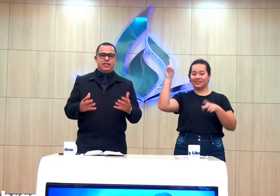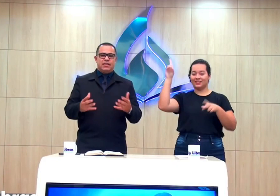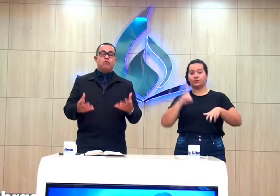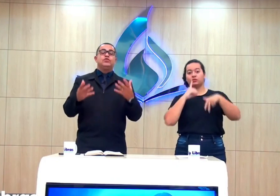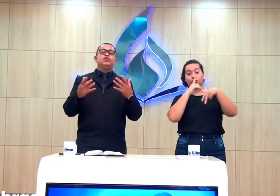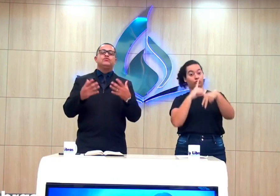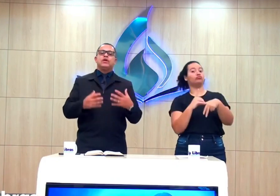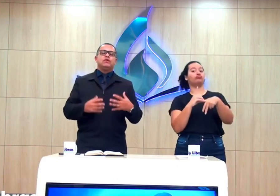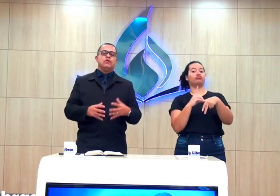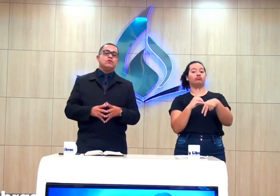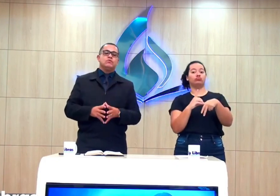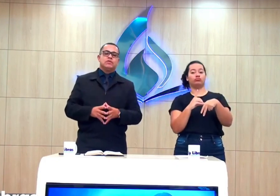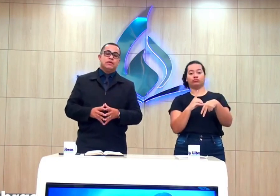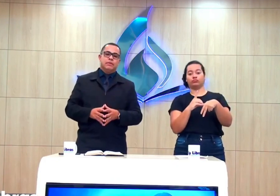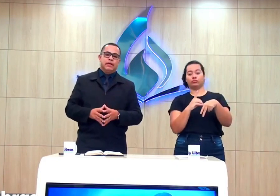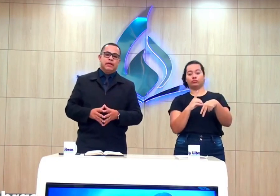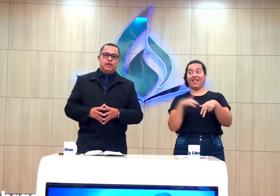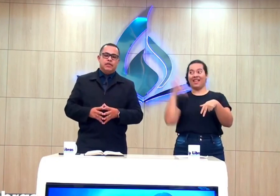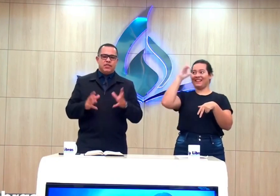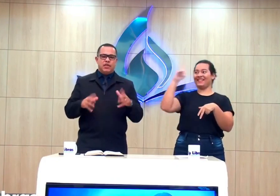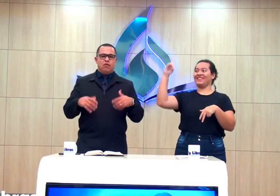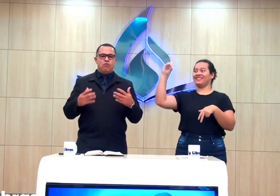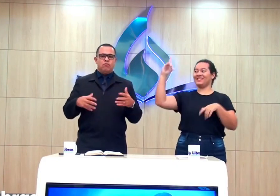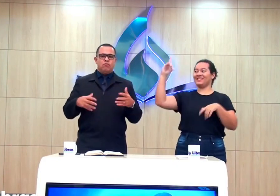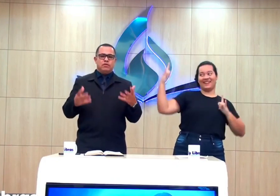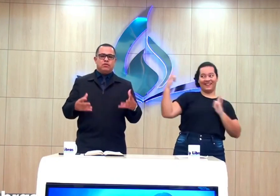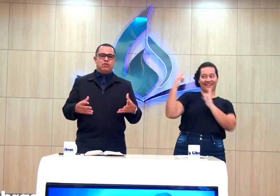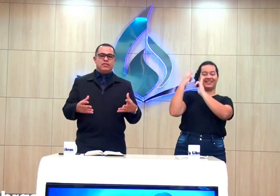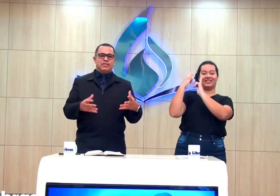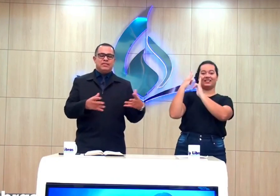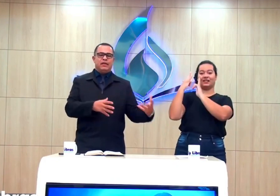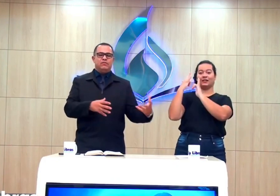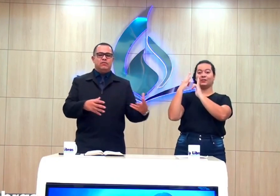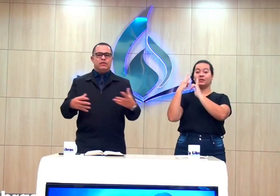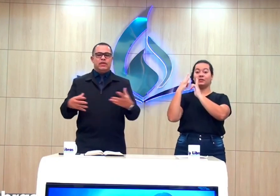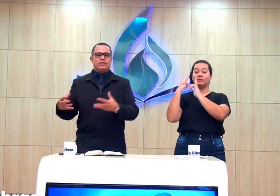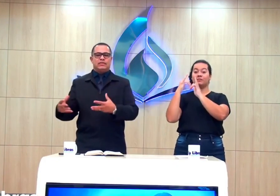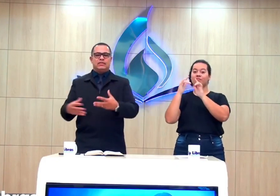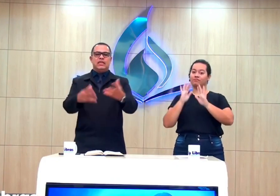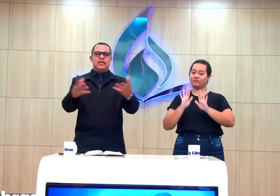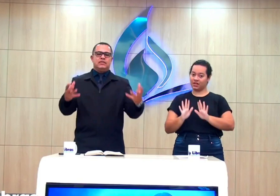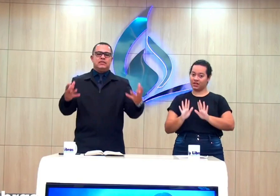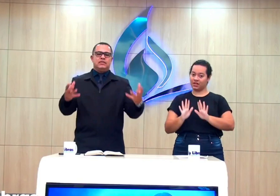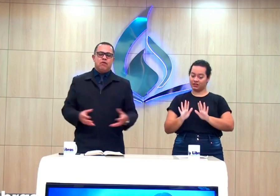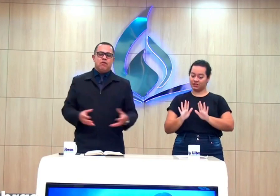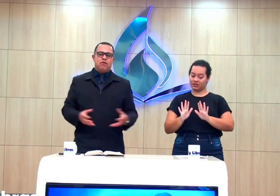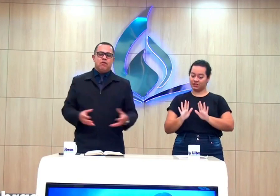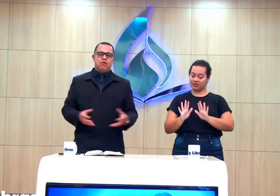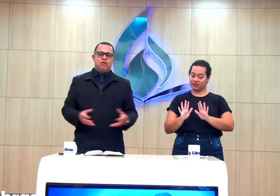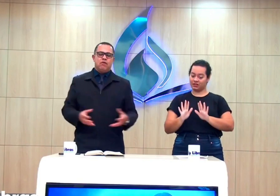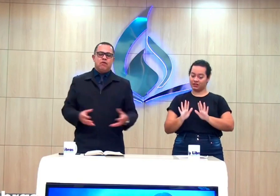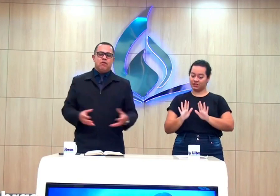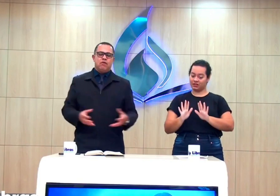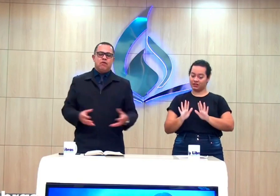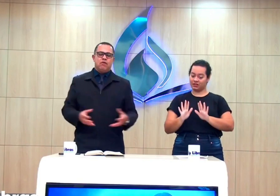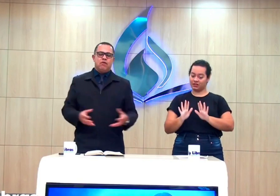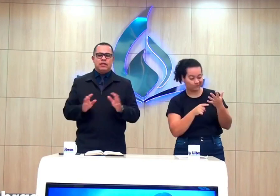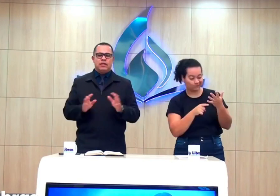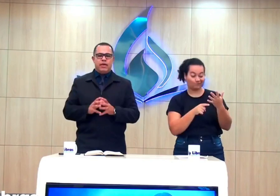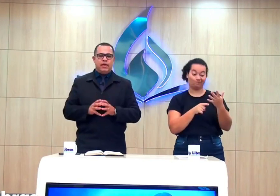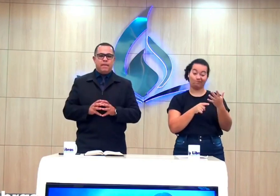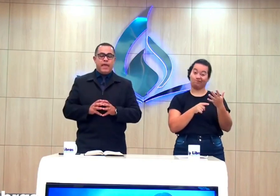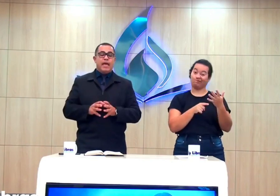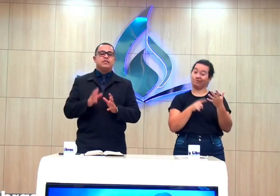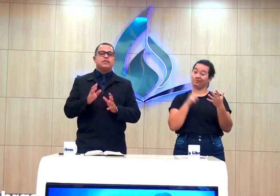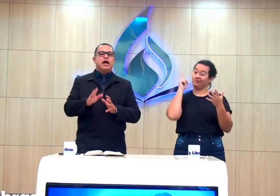é sinal de que o Senhor nos ama. E se algumas coisas dentro destas linhas a qual eu coloquei, se não